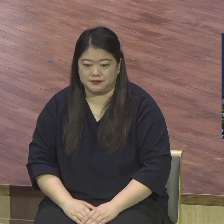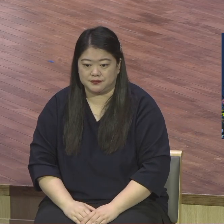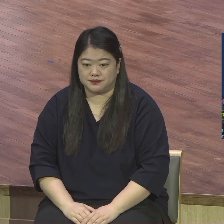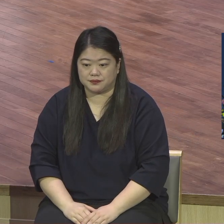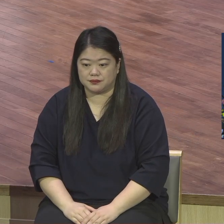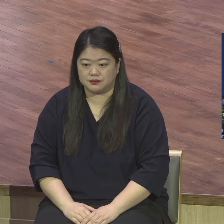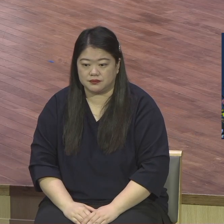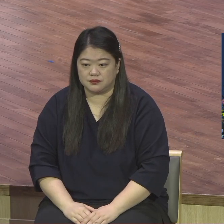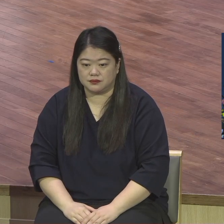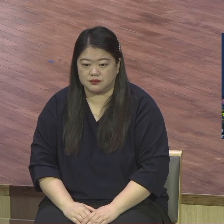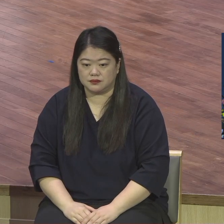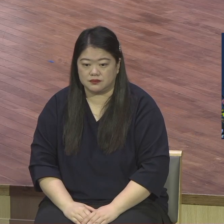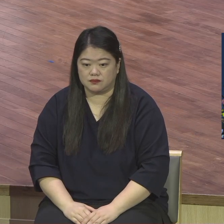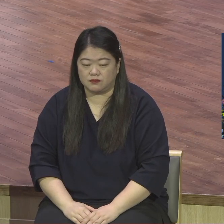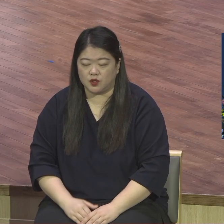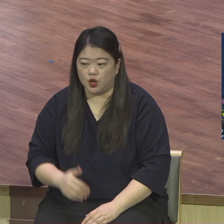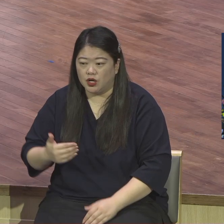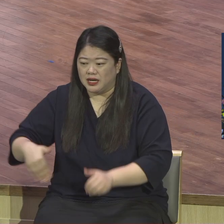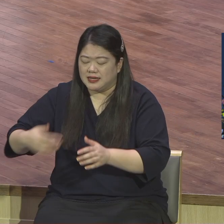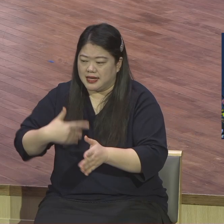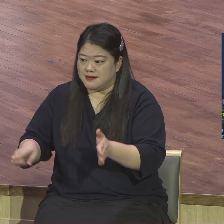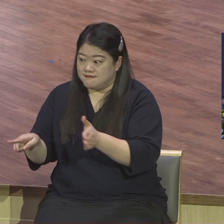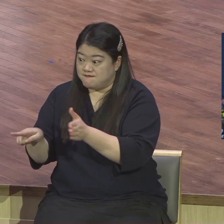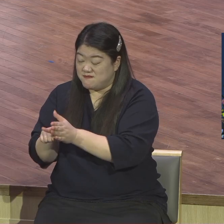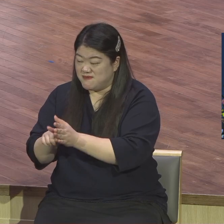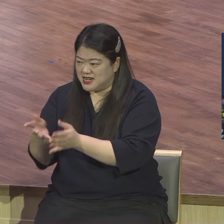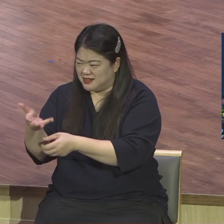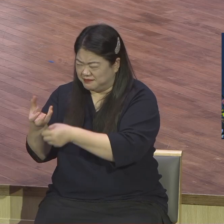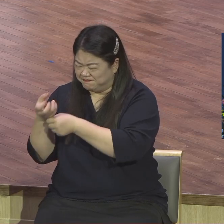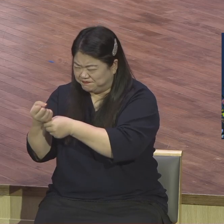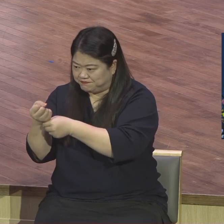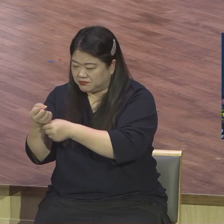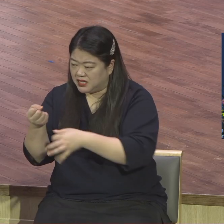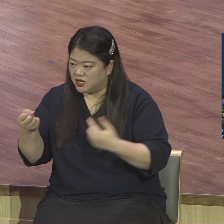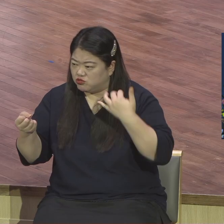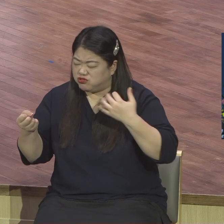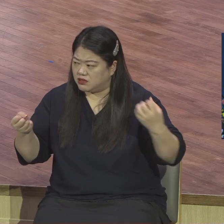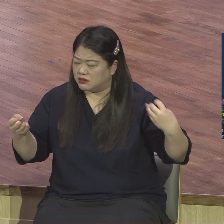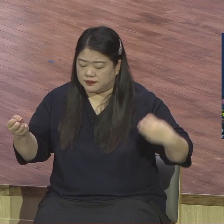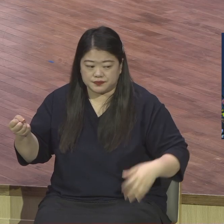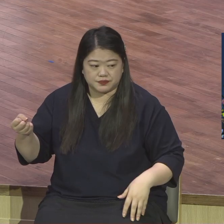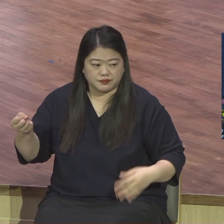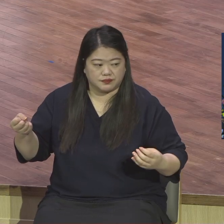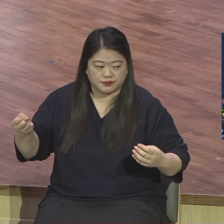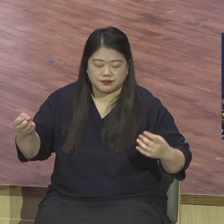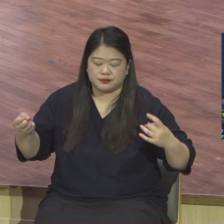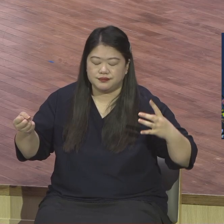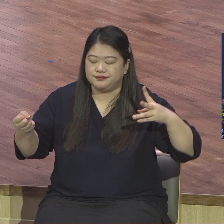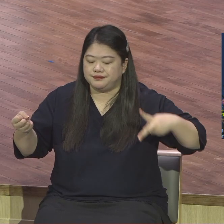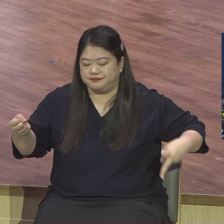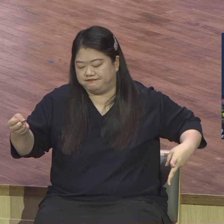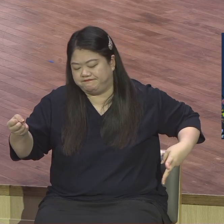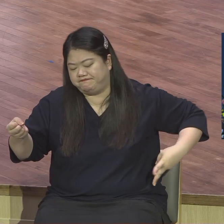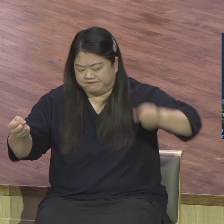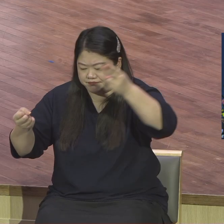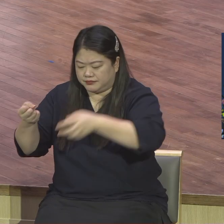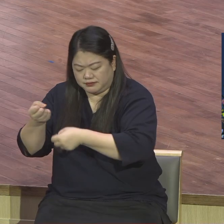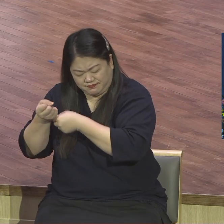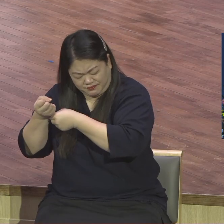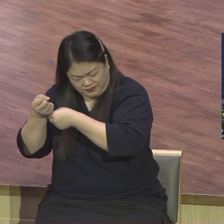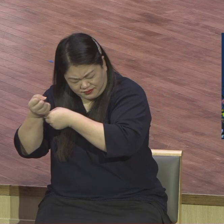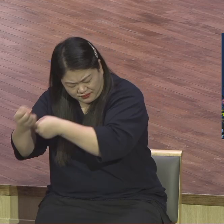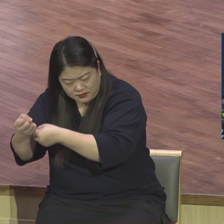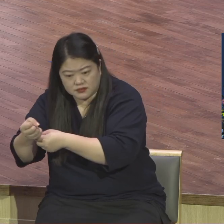믿음에 흔들리지 마시기 바랍니다. 딱 어떤 상황 속에서도 흔들리지 않고 복음의